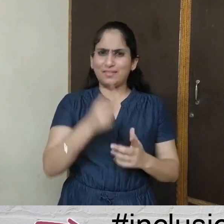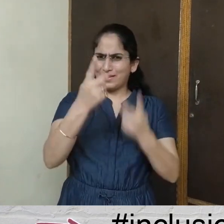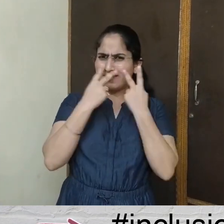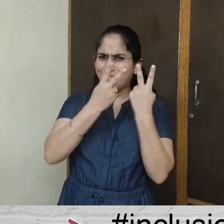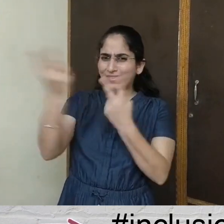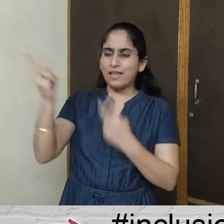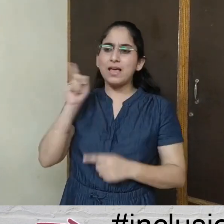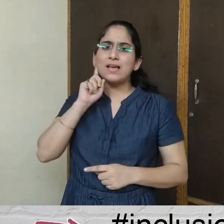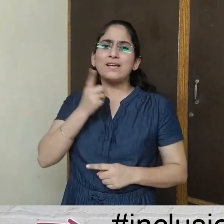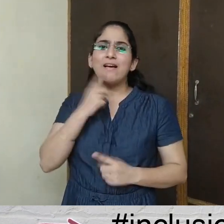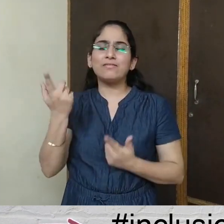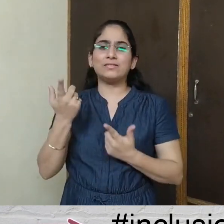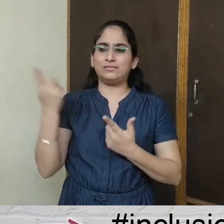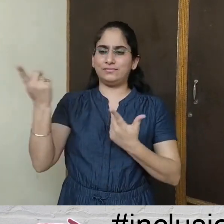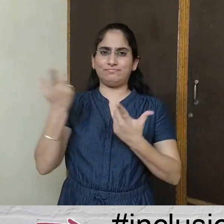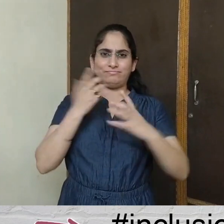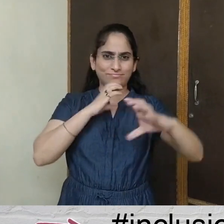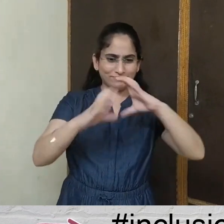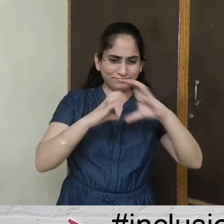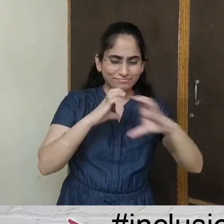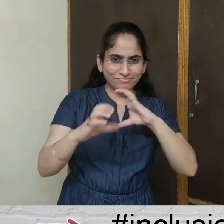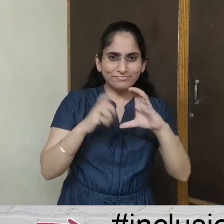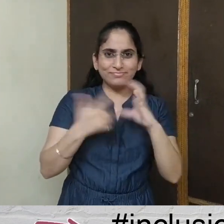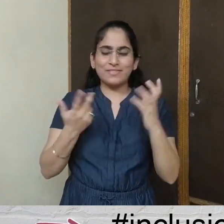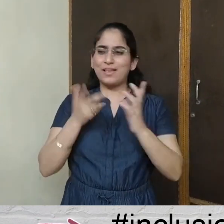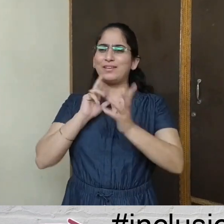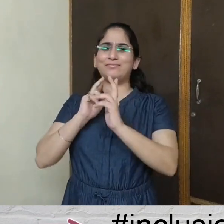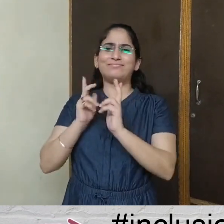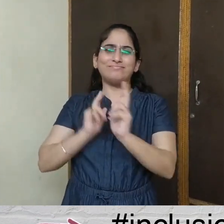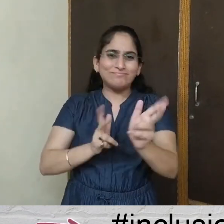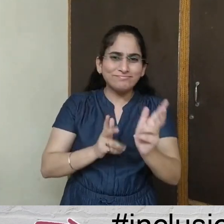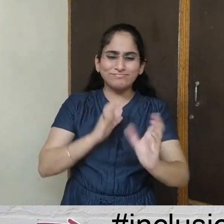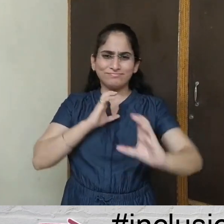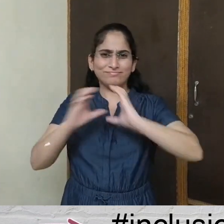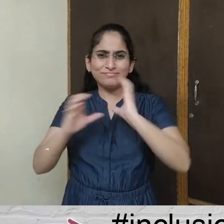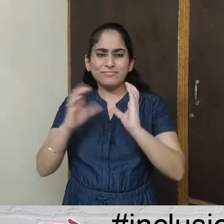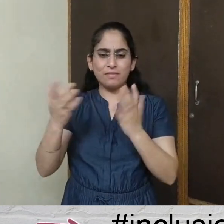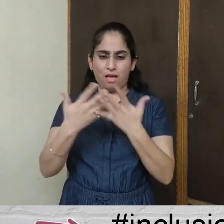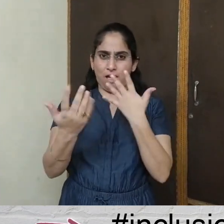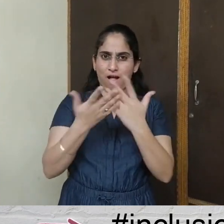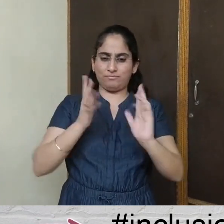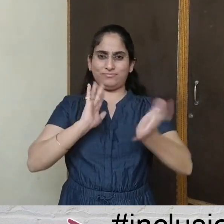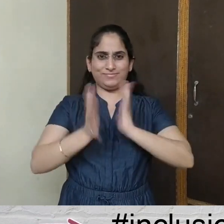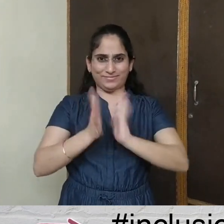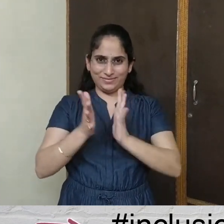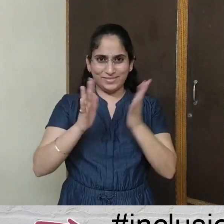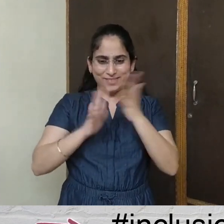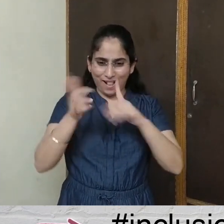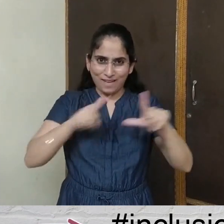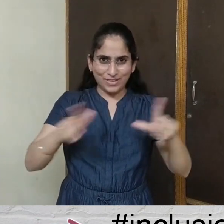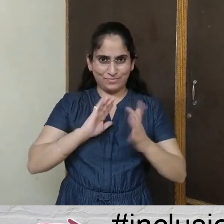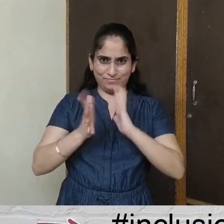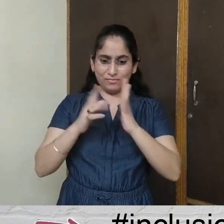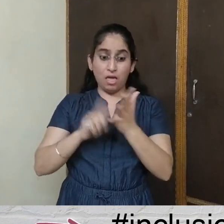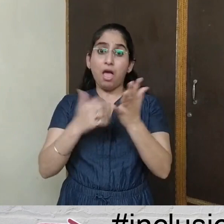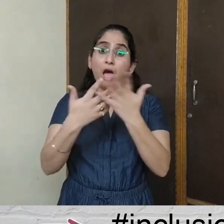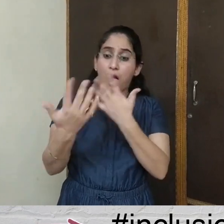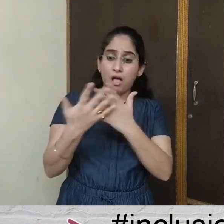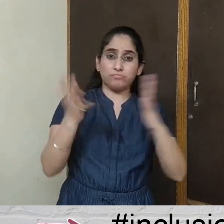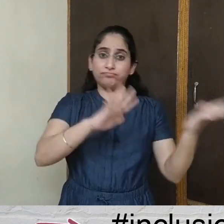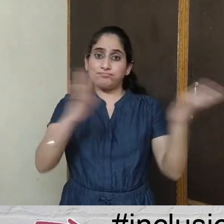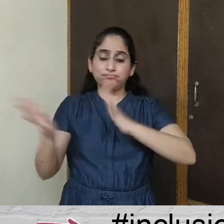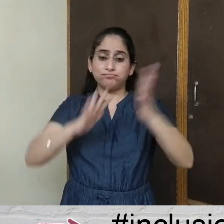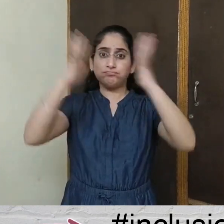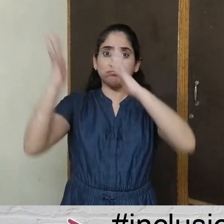जैसे की आप लोग आप कम्निकेट करते हैं बात करते हैं तो एपने